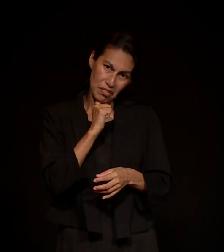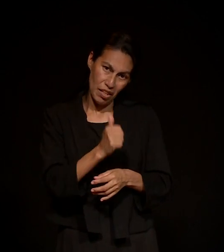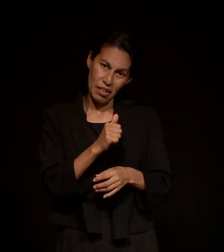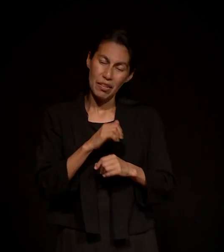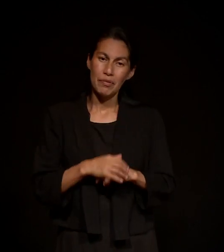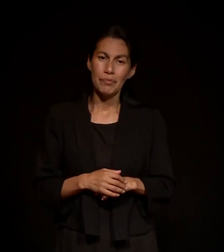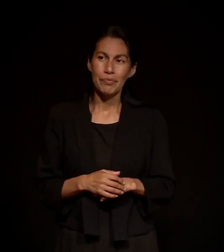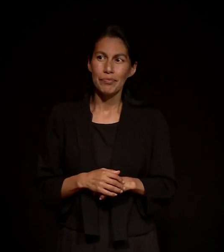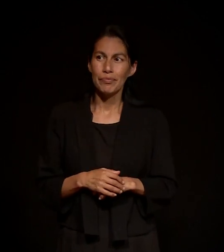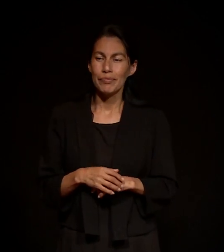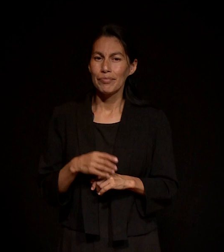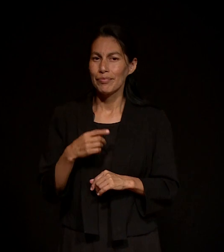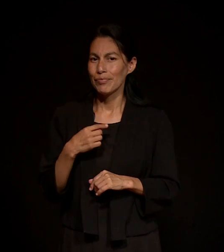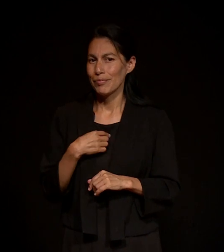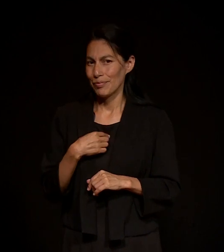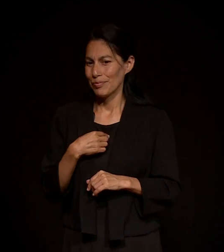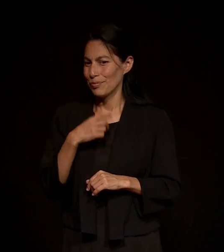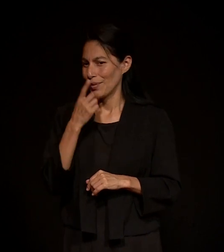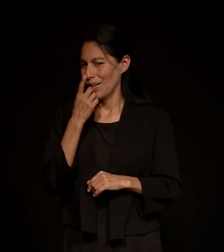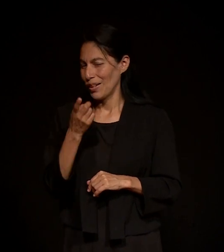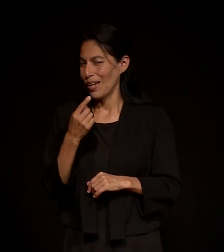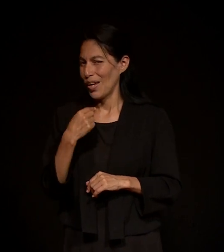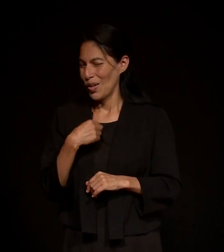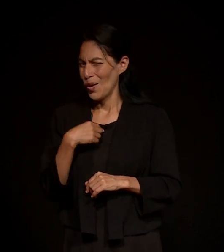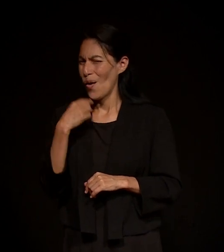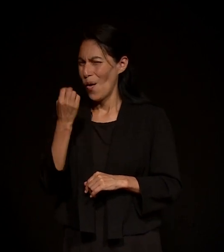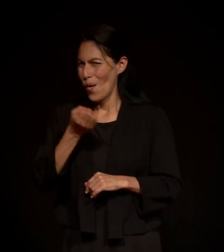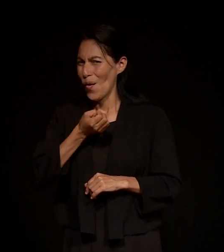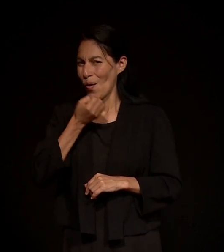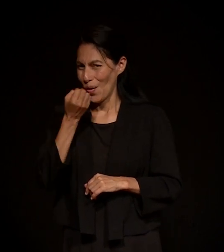eso. Y yo le dije que yo